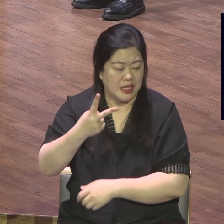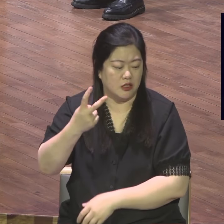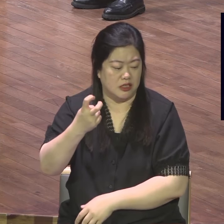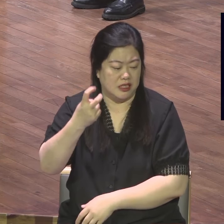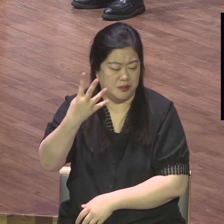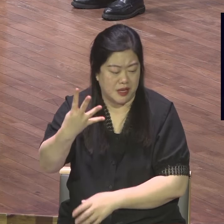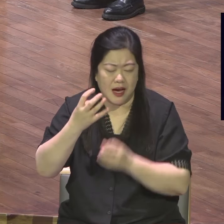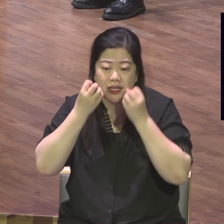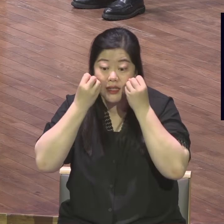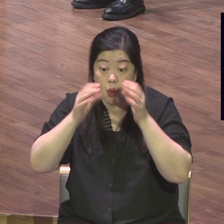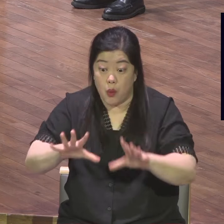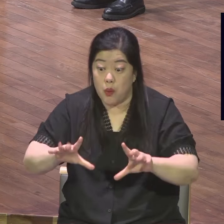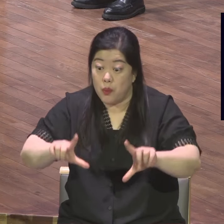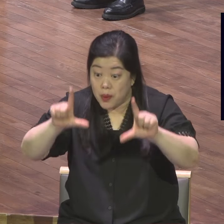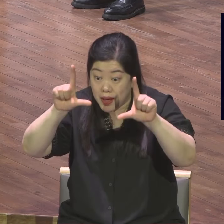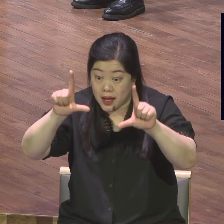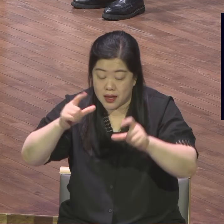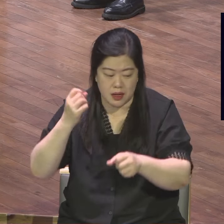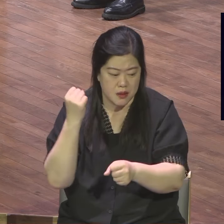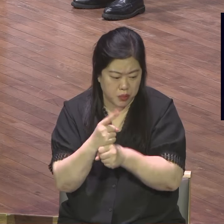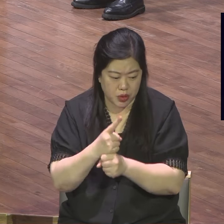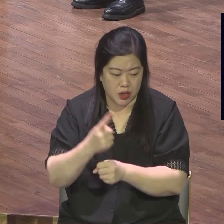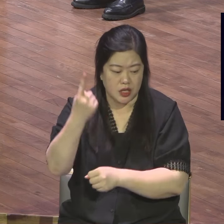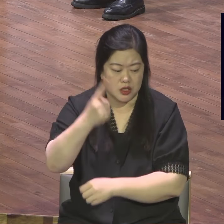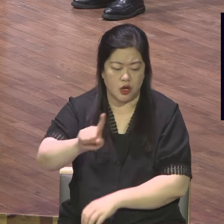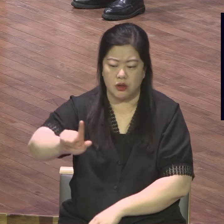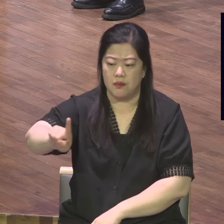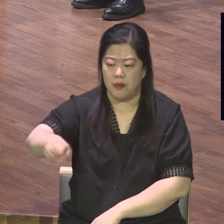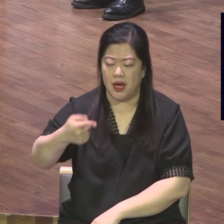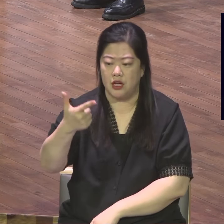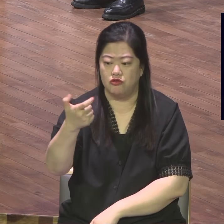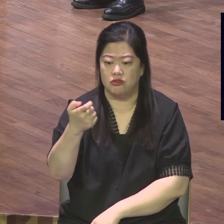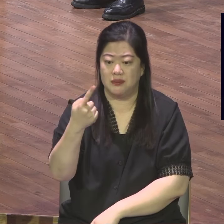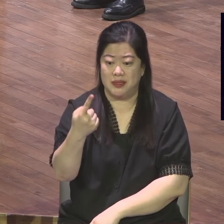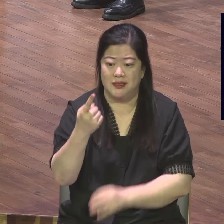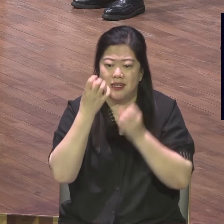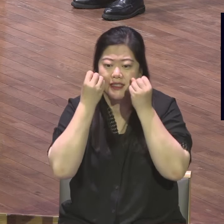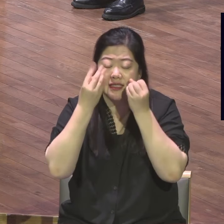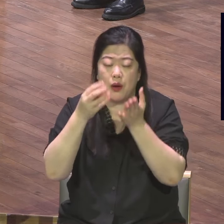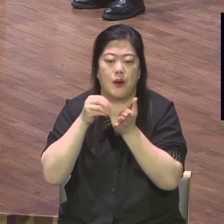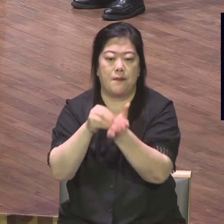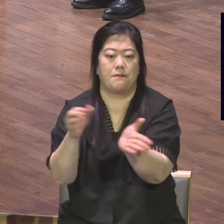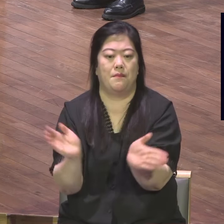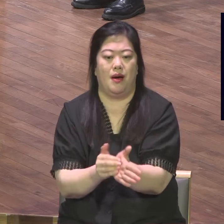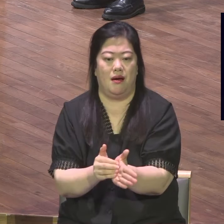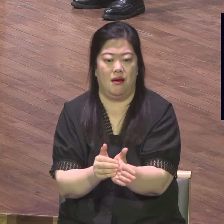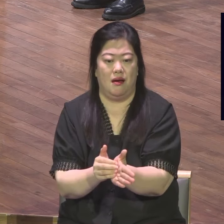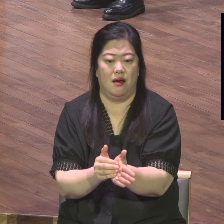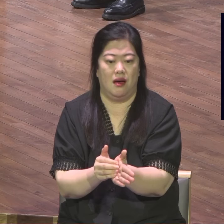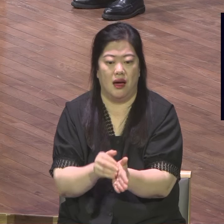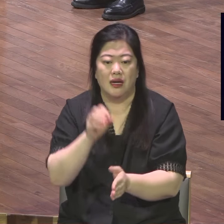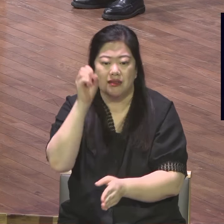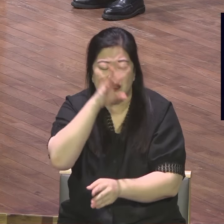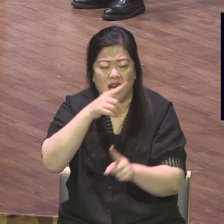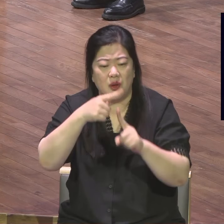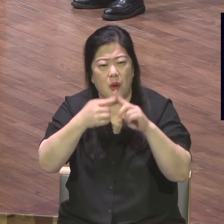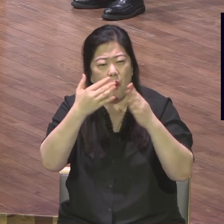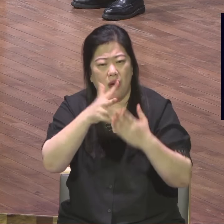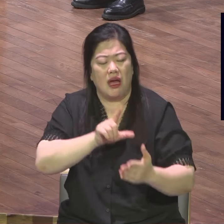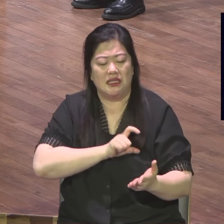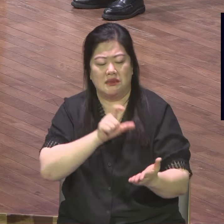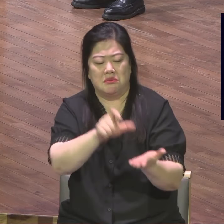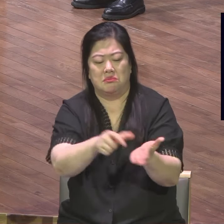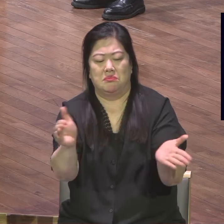또 방문까지 해서 1161명의 새 가족을 보내주셨습니다. 이 세 가족들이 정말 예외화되어지고